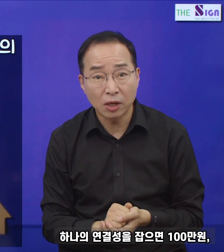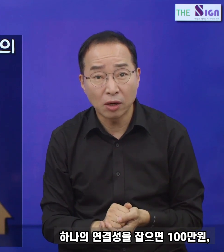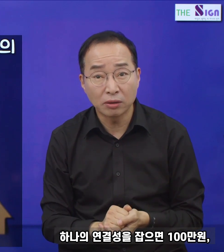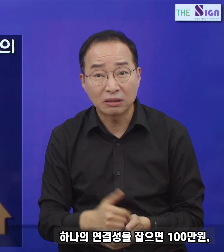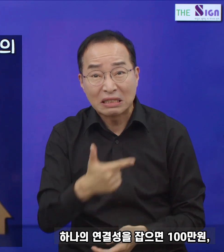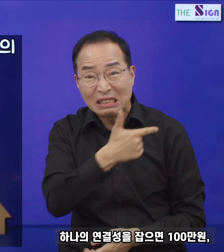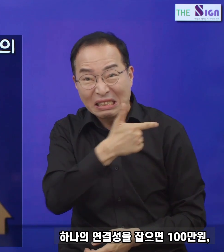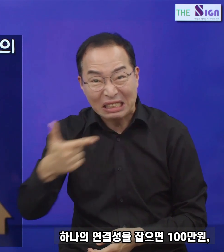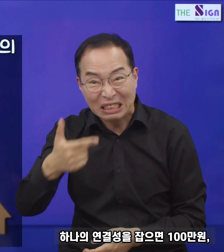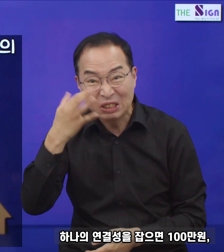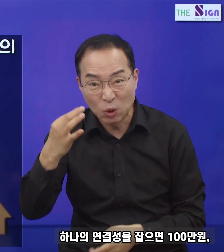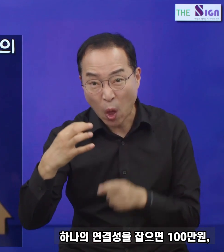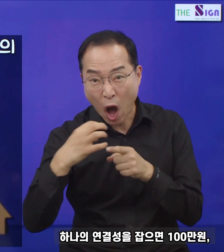잡으면